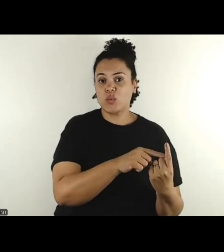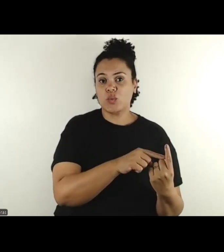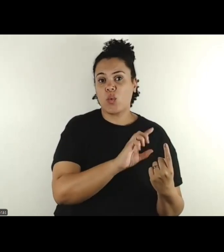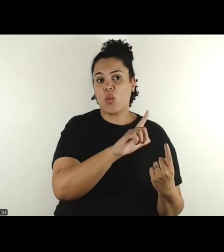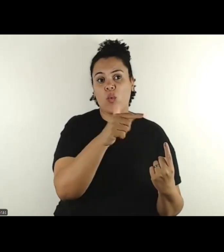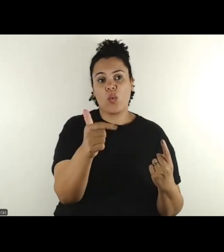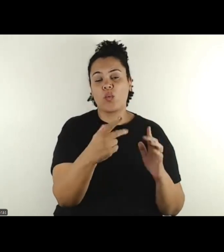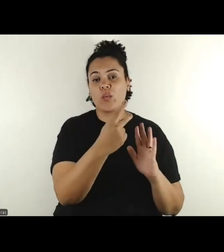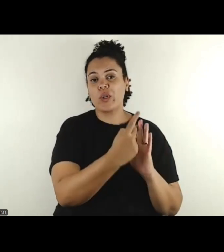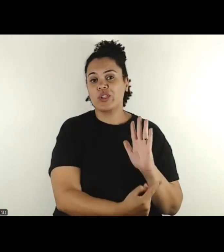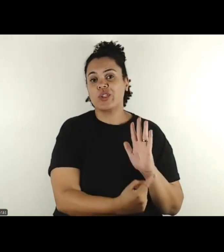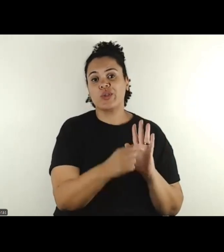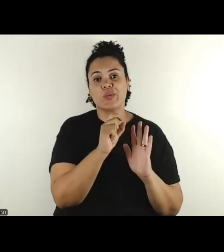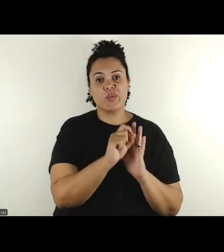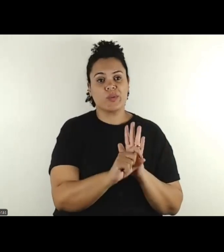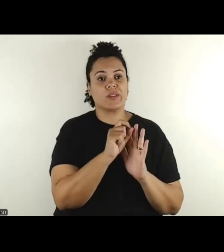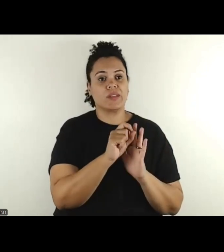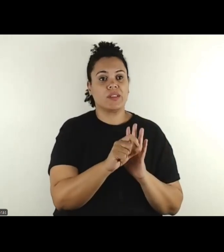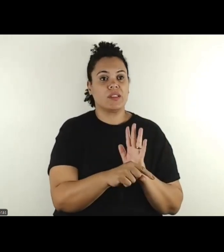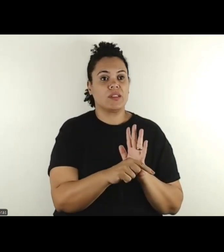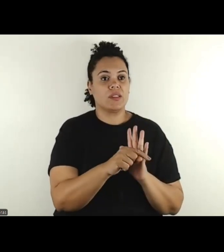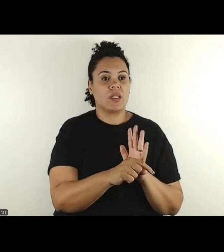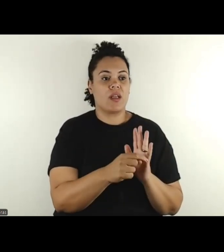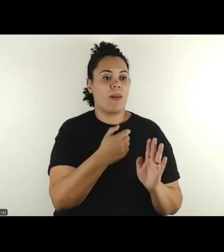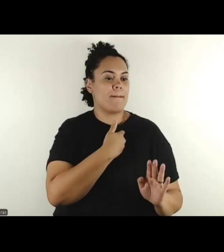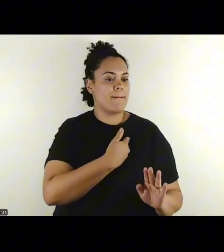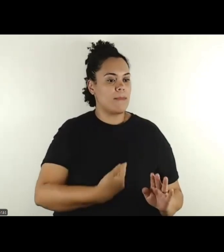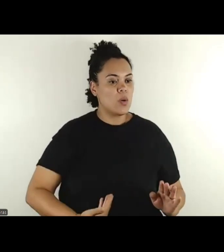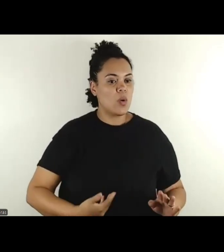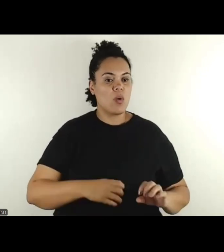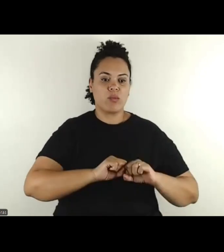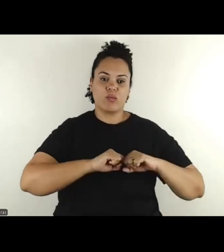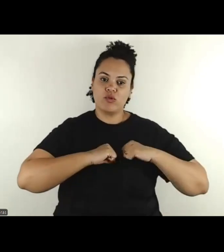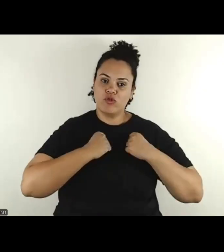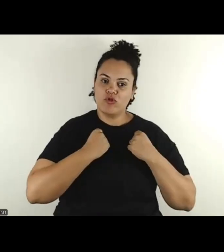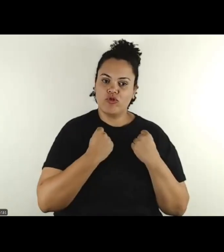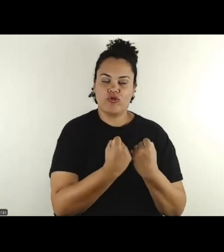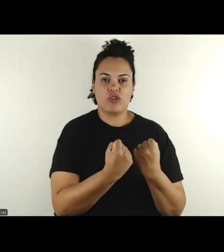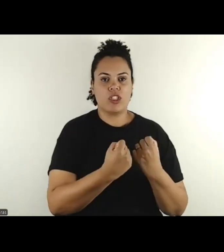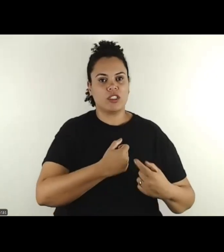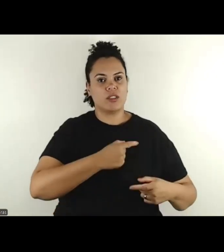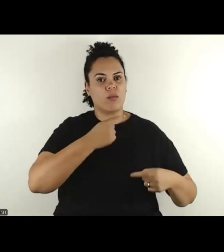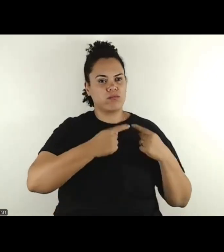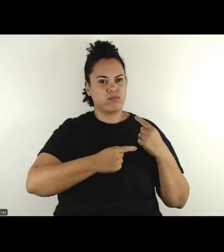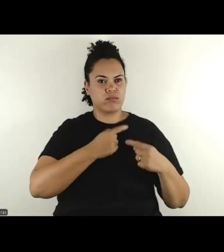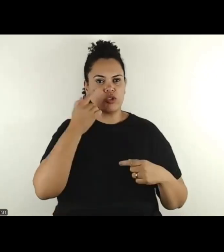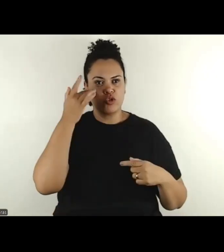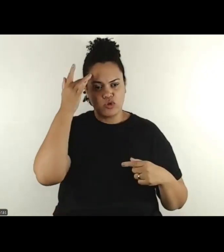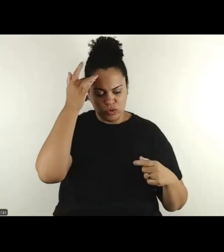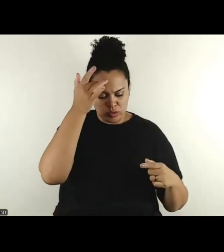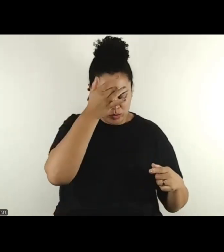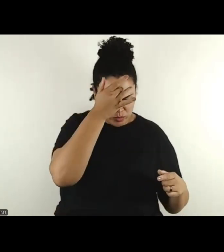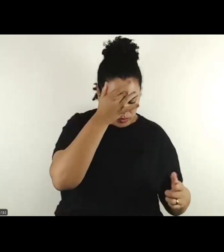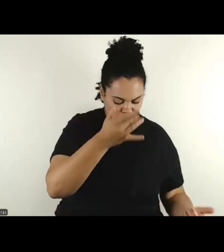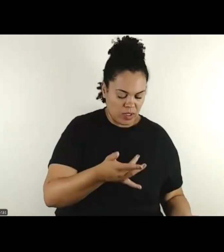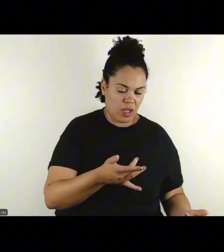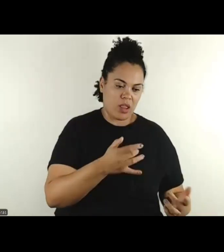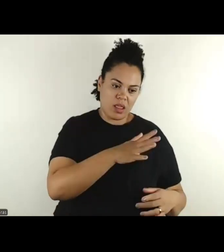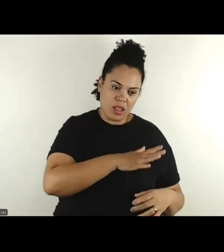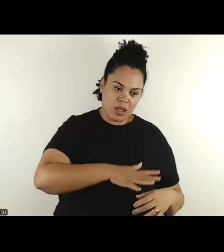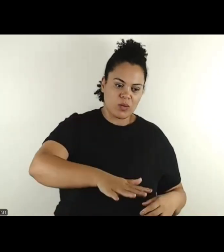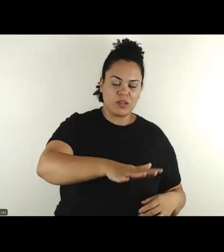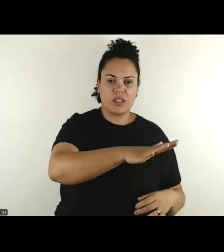outro projeto, que é um projeto de caráter público, de defesa, né, da política de saúde mental pública,